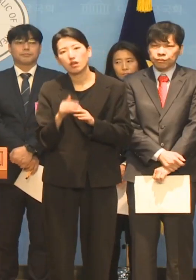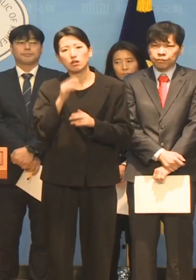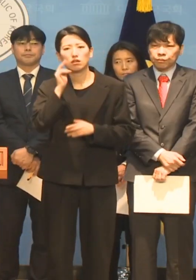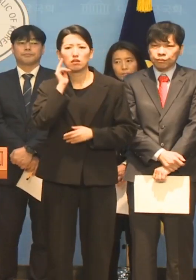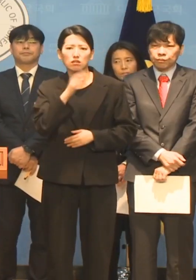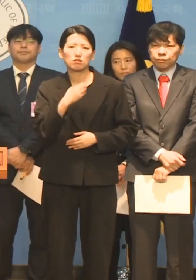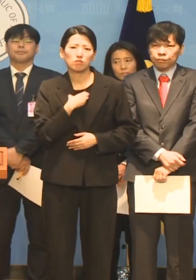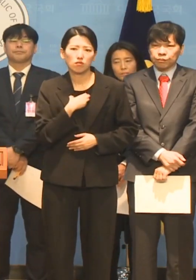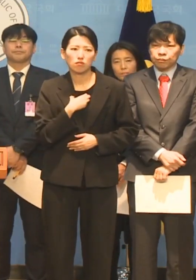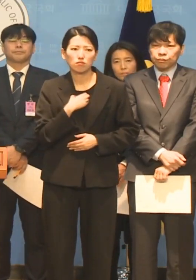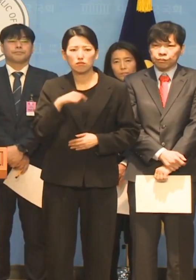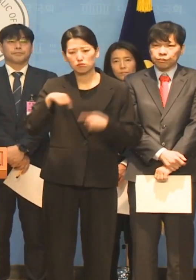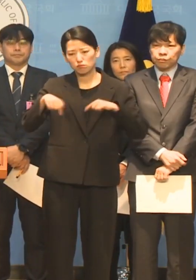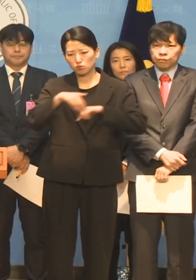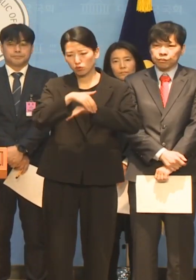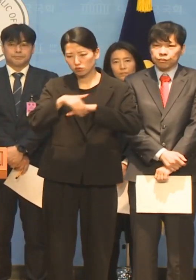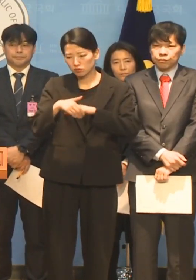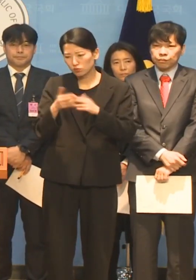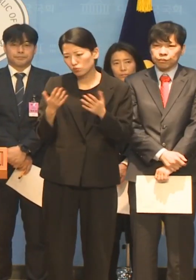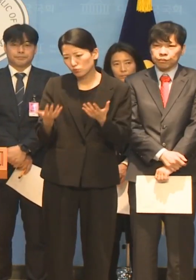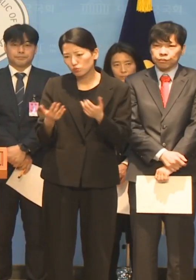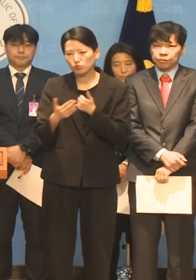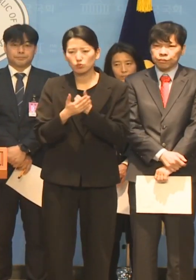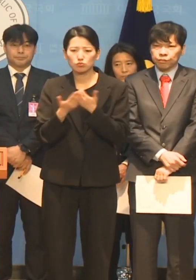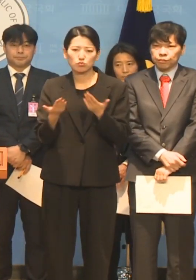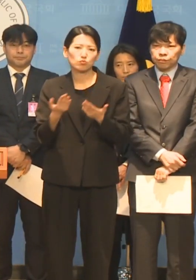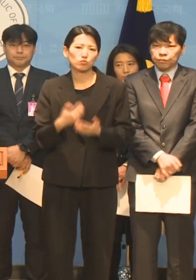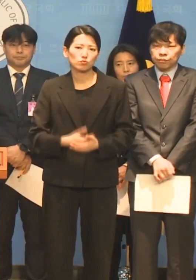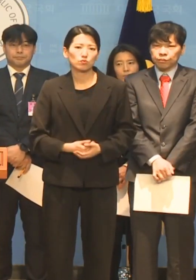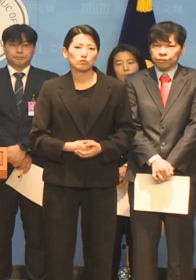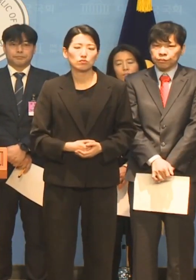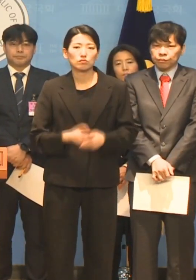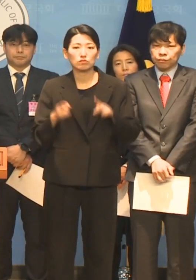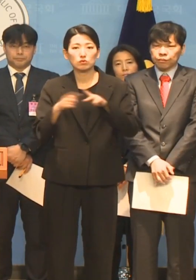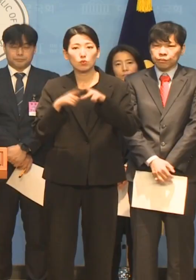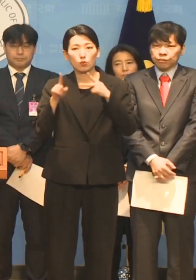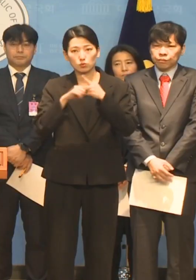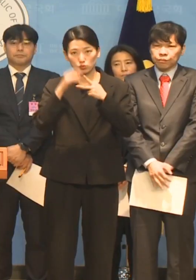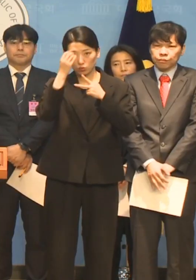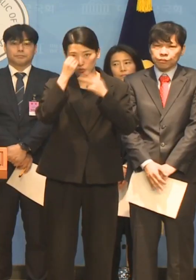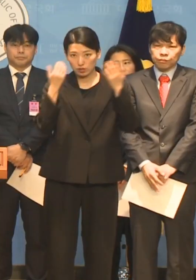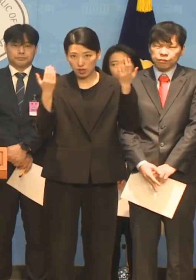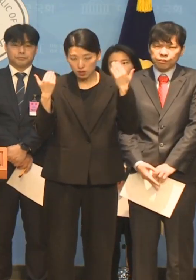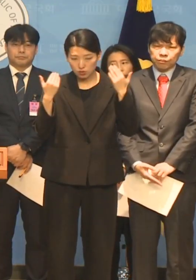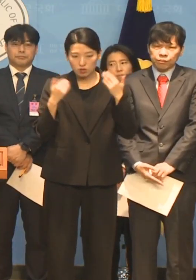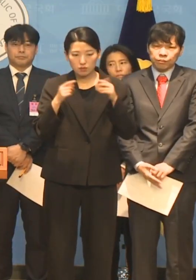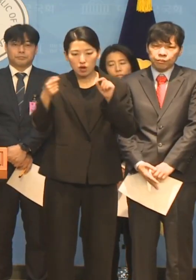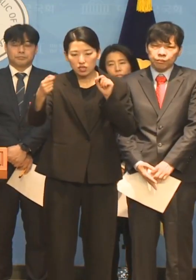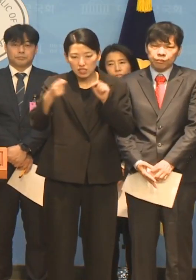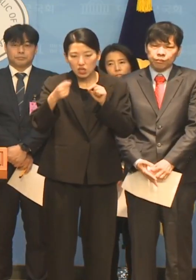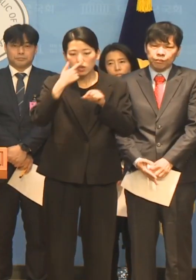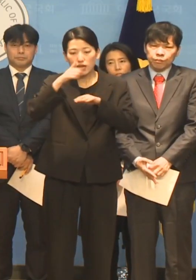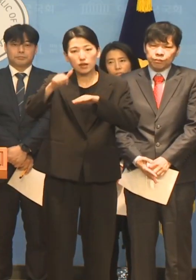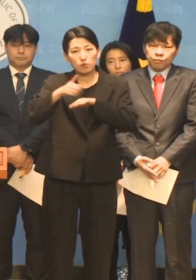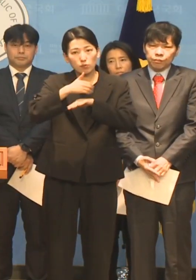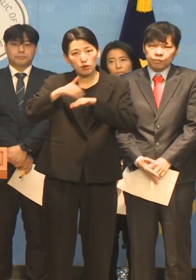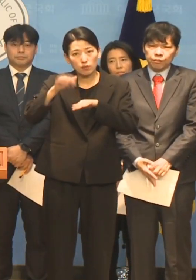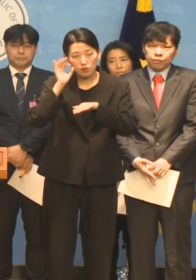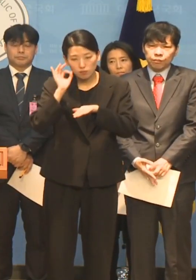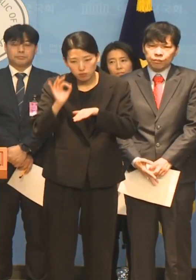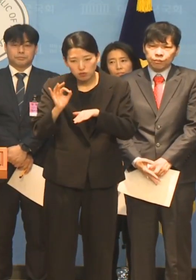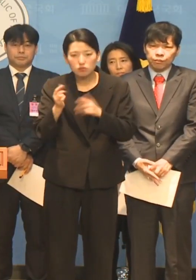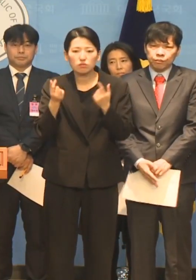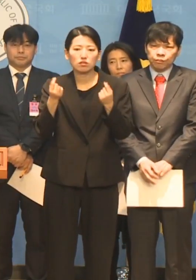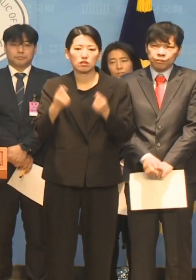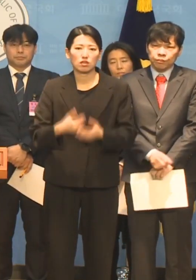반영되지 않습니다. 최근까지도 다 해결되지 않은 초중고 학생의 근거리 학교 배정 문제에서도 이는 잘